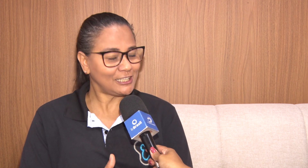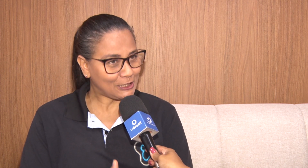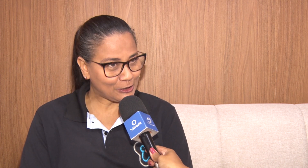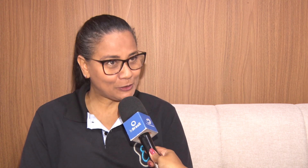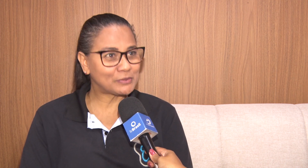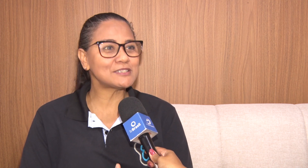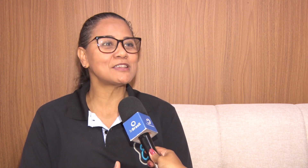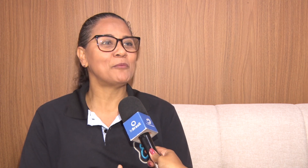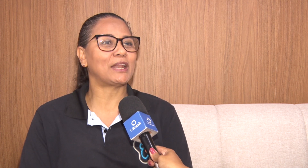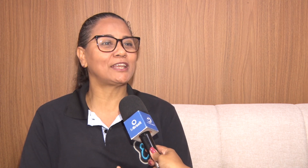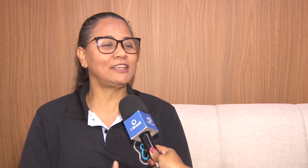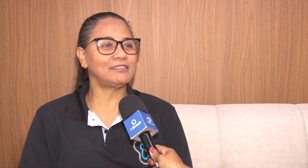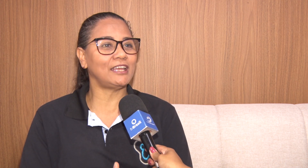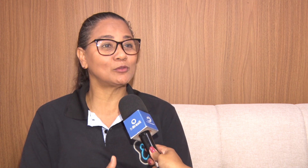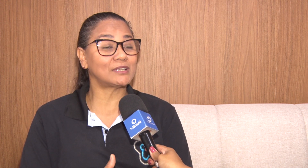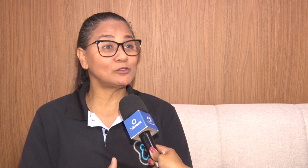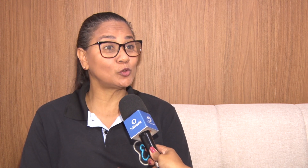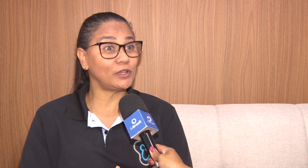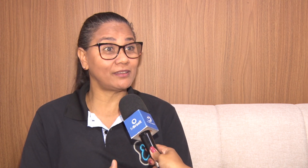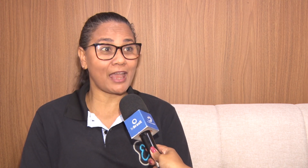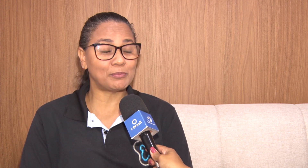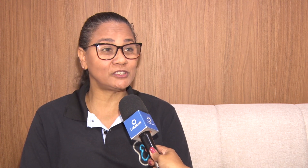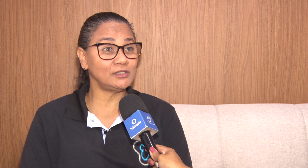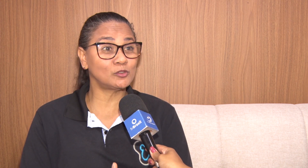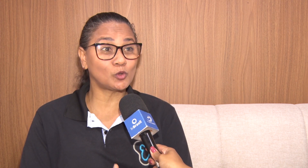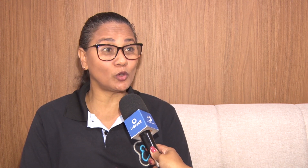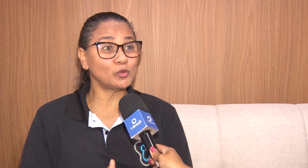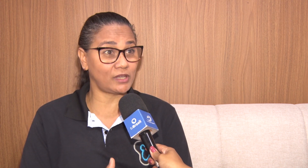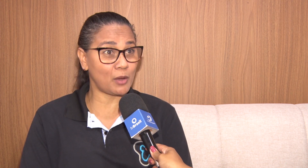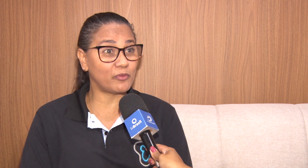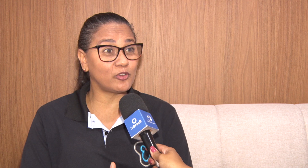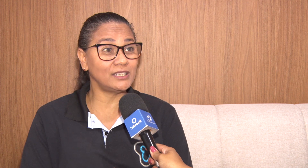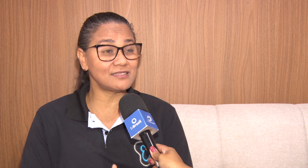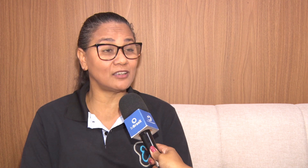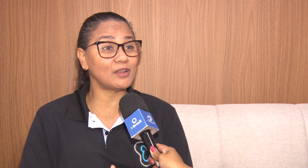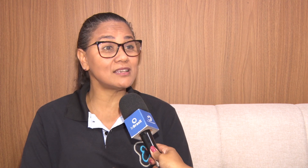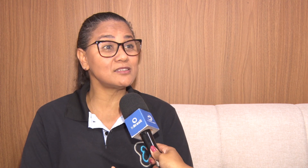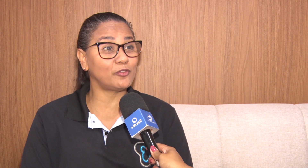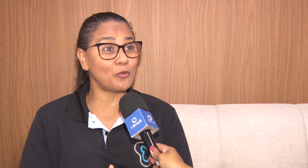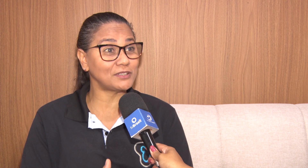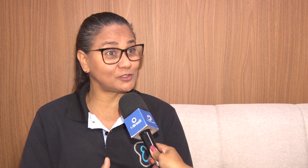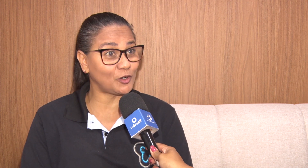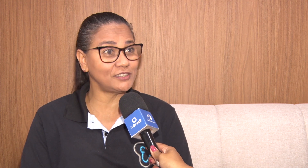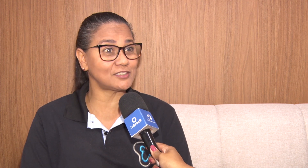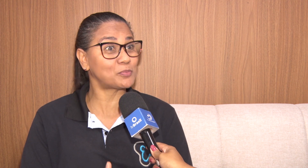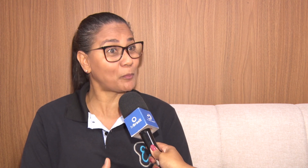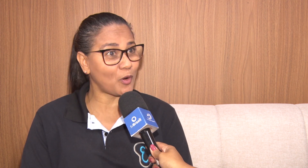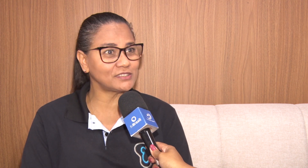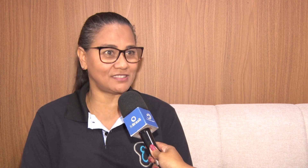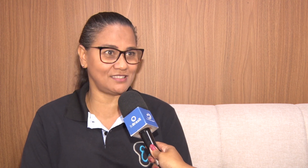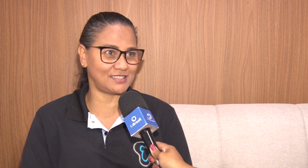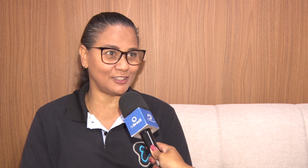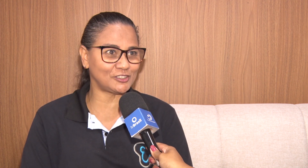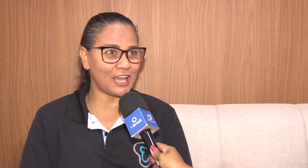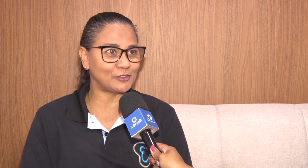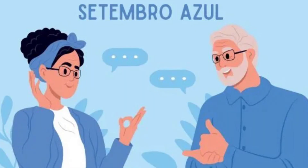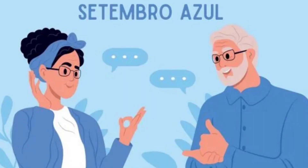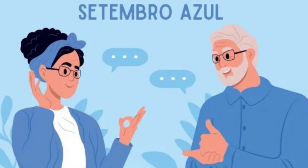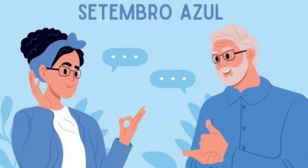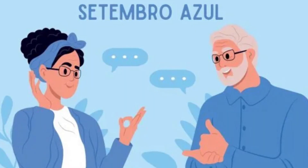em Libras, para que tenha um tradutor intérprete em todo o tempo fornecendo as informações, as propostas desse candidato. O respeito